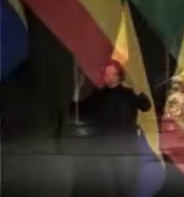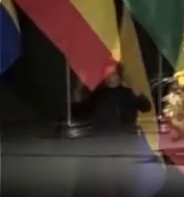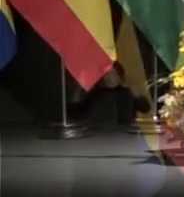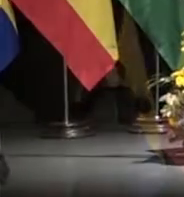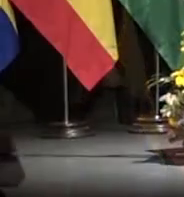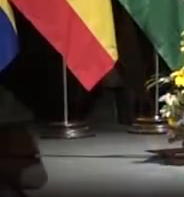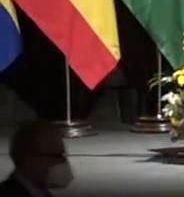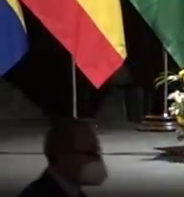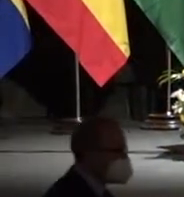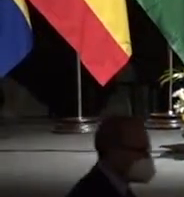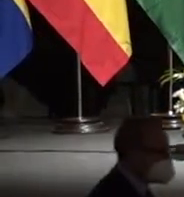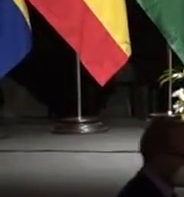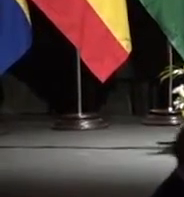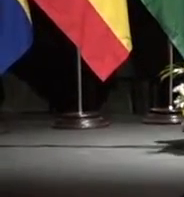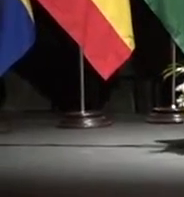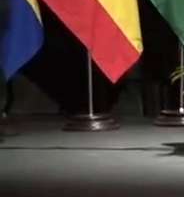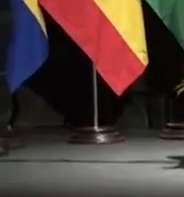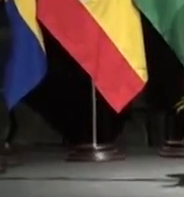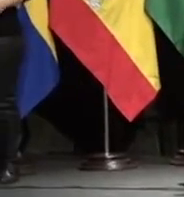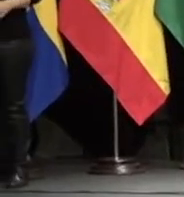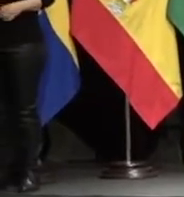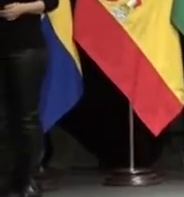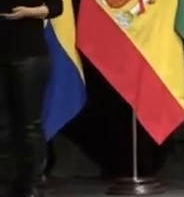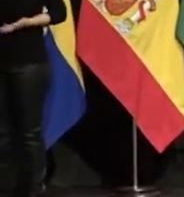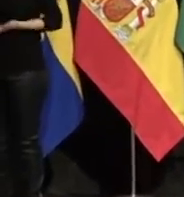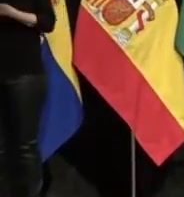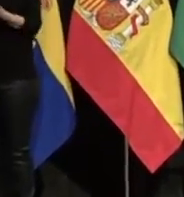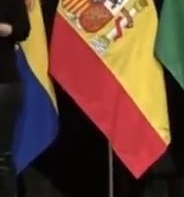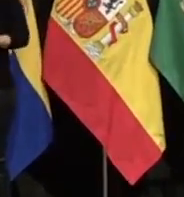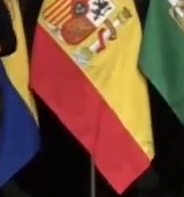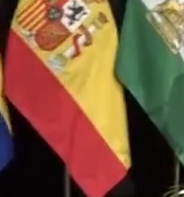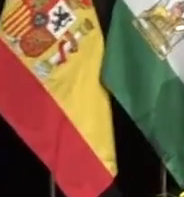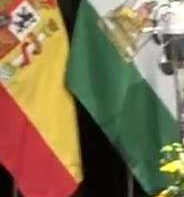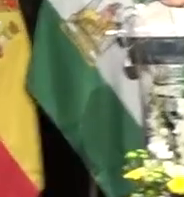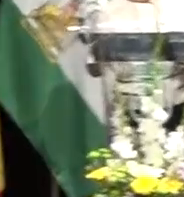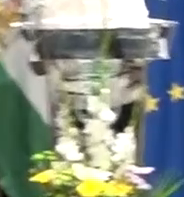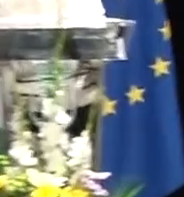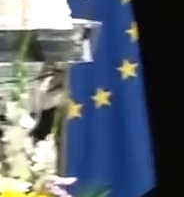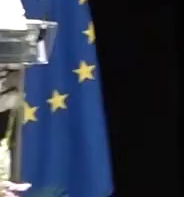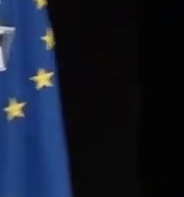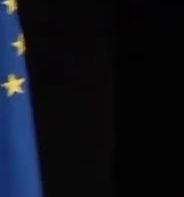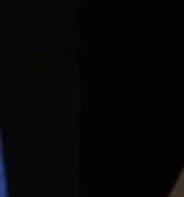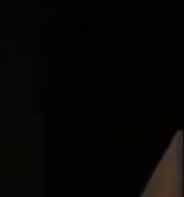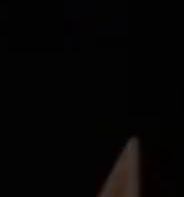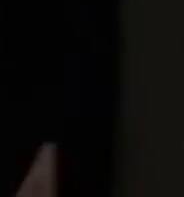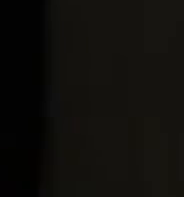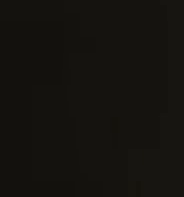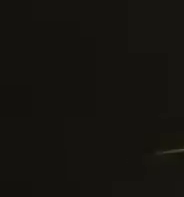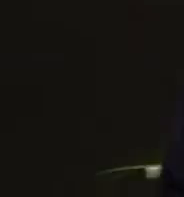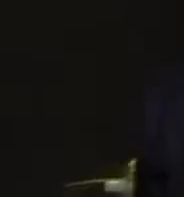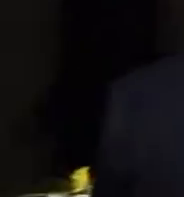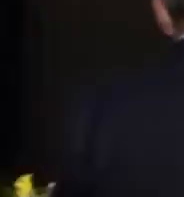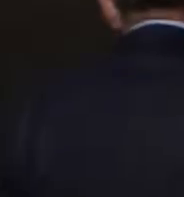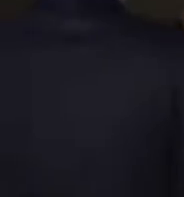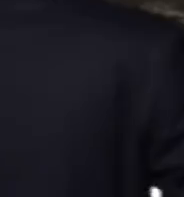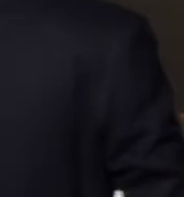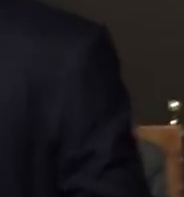Entrega esta medalla a la alcaldesa de Palma del Río, Esperanza Caro de la Barrera. Enhorabuena, Fran.